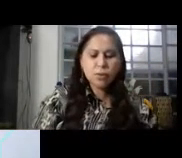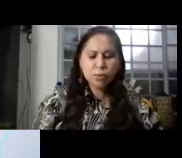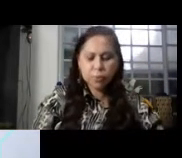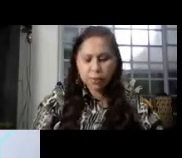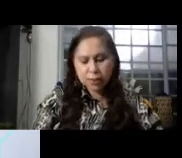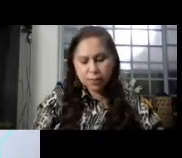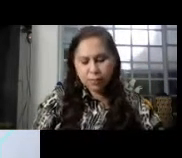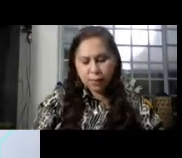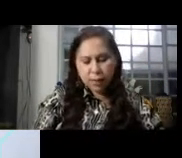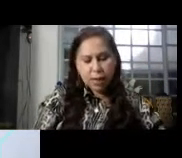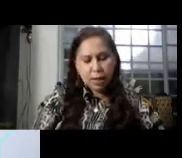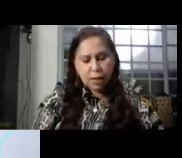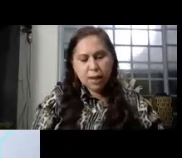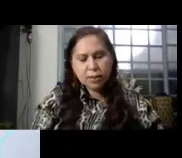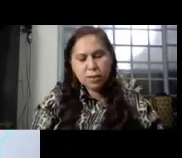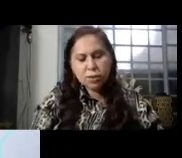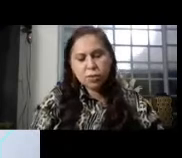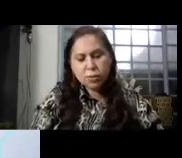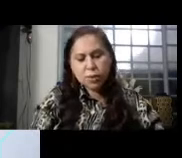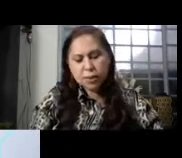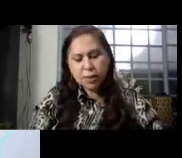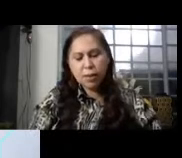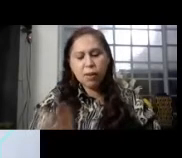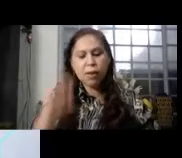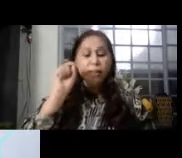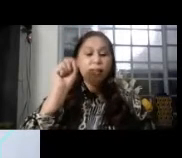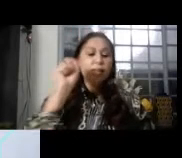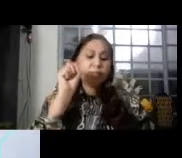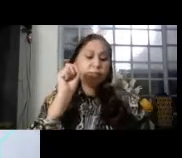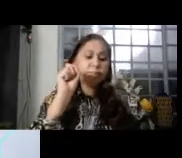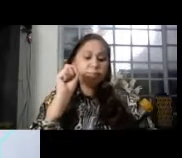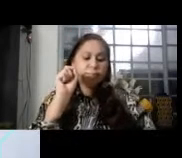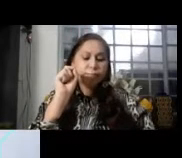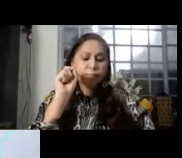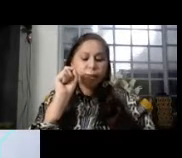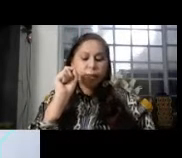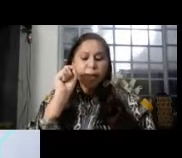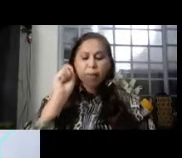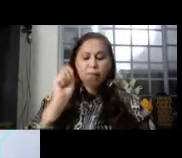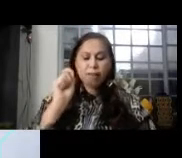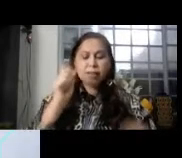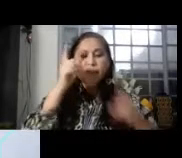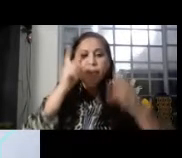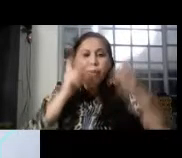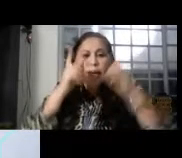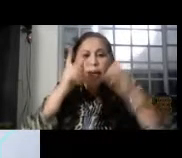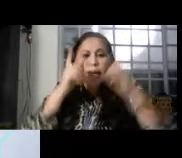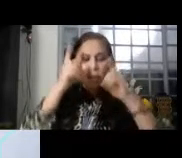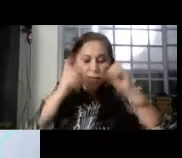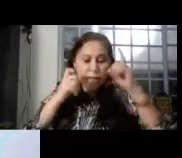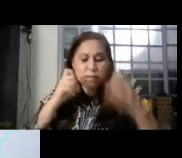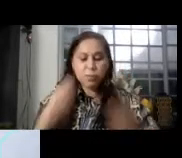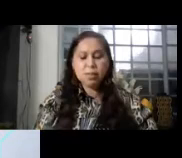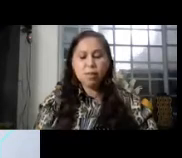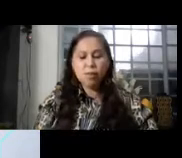Essas estruturas. E as estruturas interrogativas, também vai se ver muito a questão